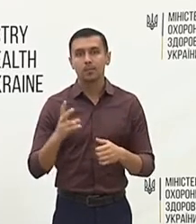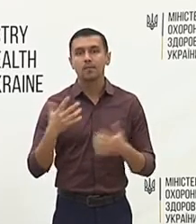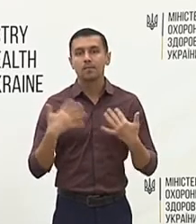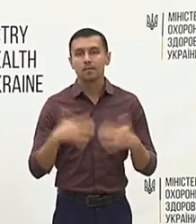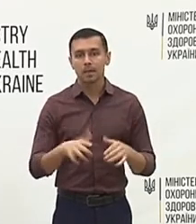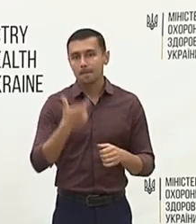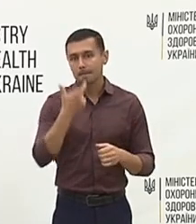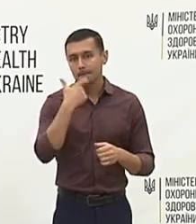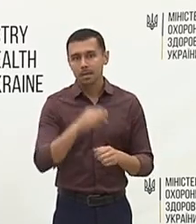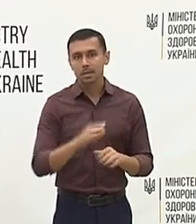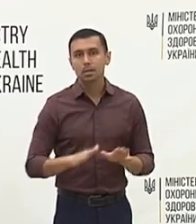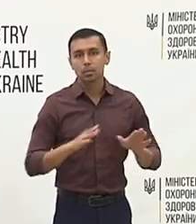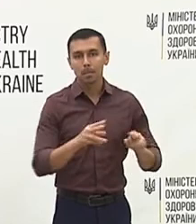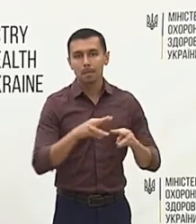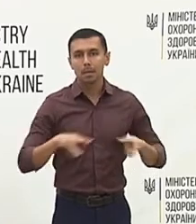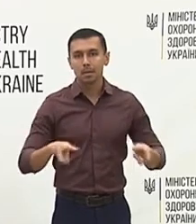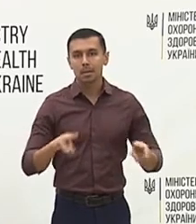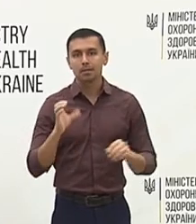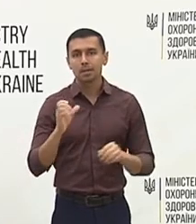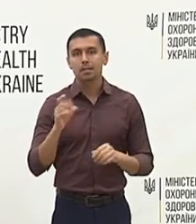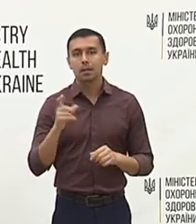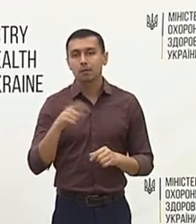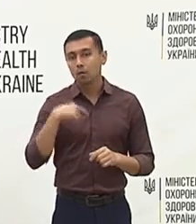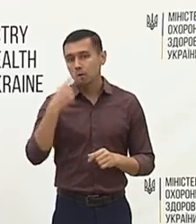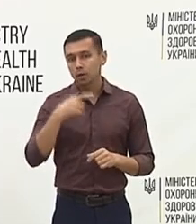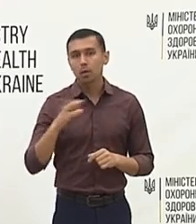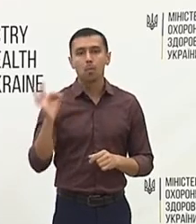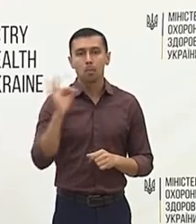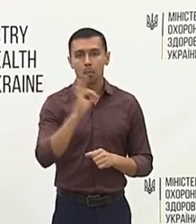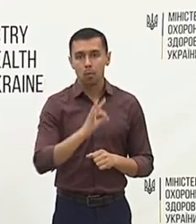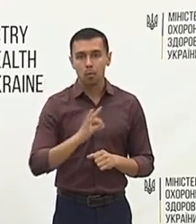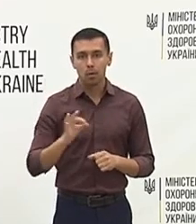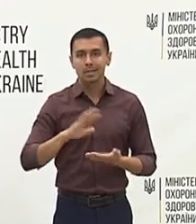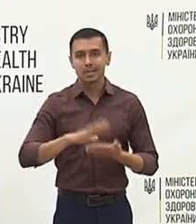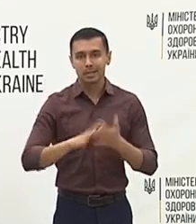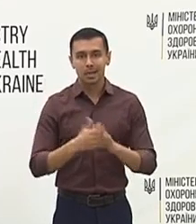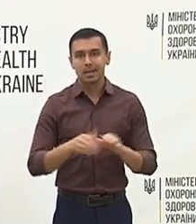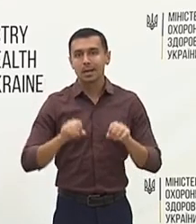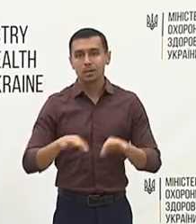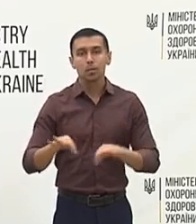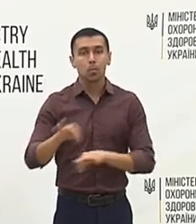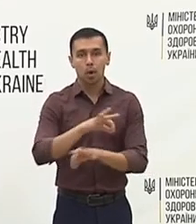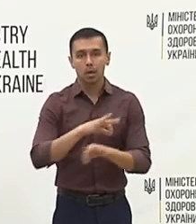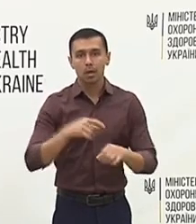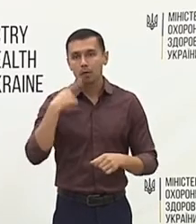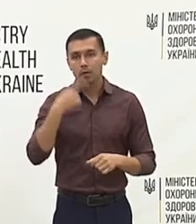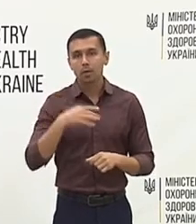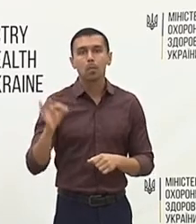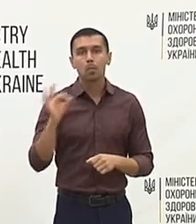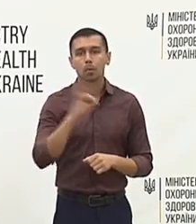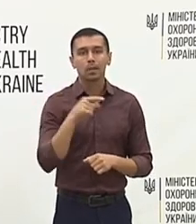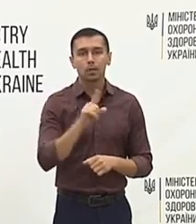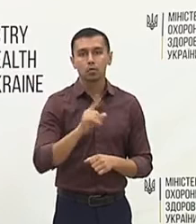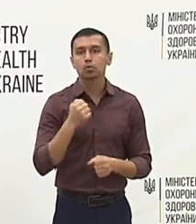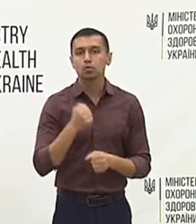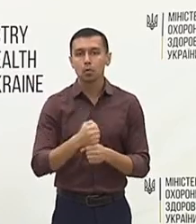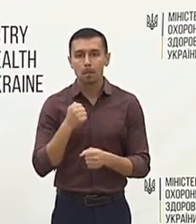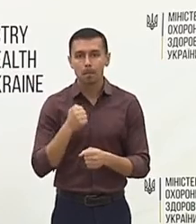вже пані заступник міністра Світлана Шталова казала про стан реалізації проєкту, казала про те, що